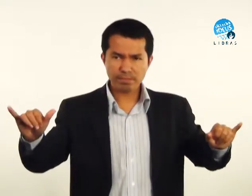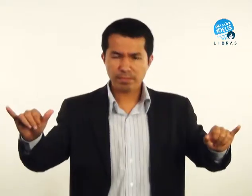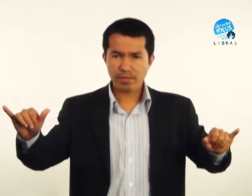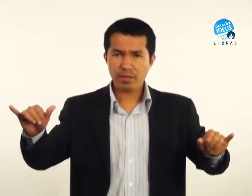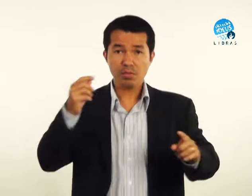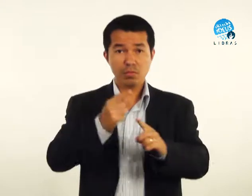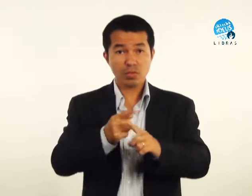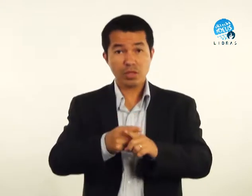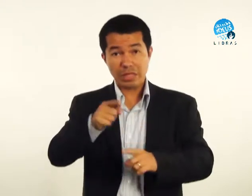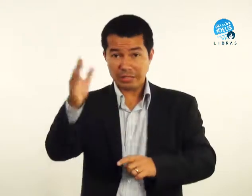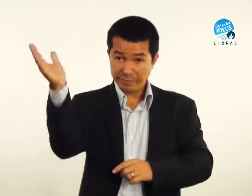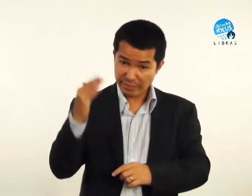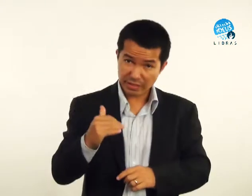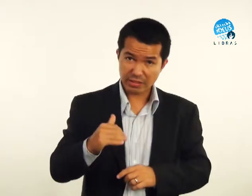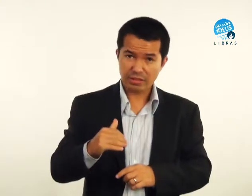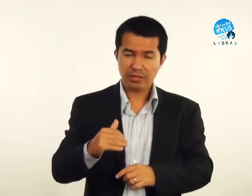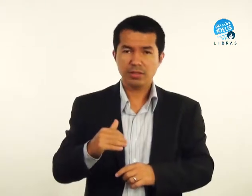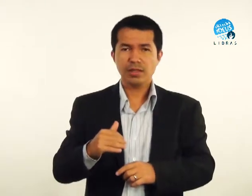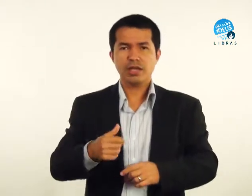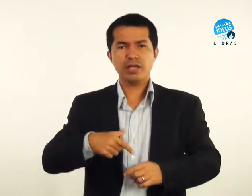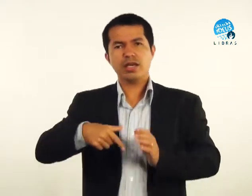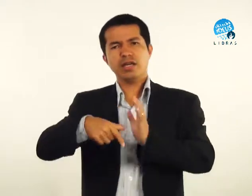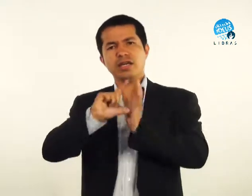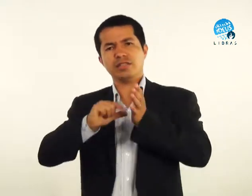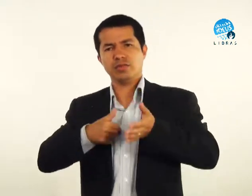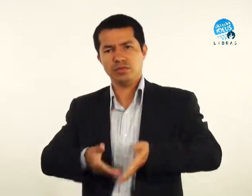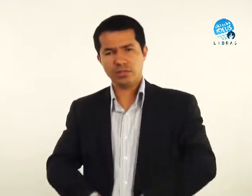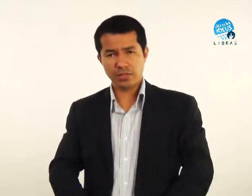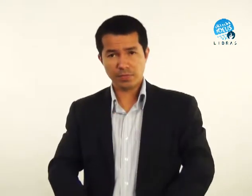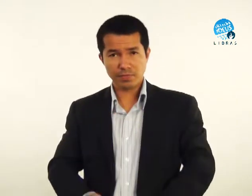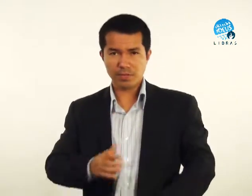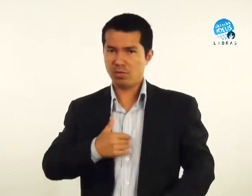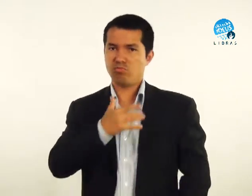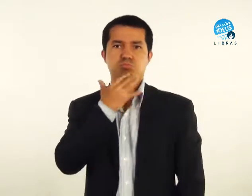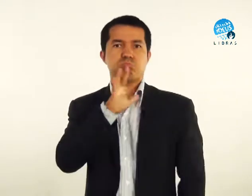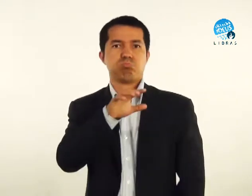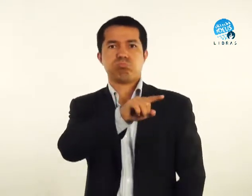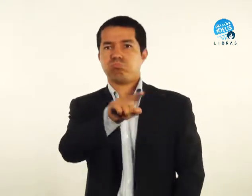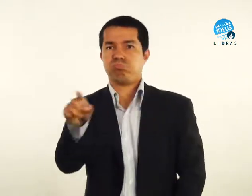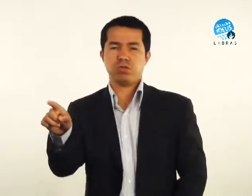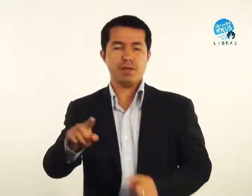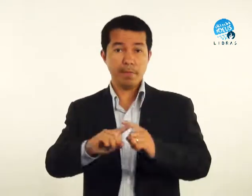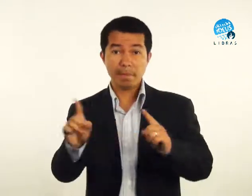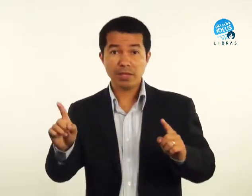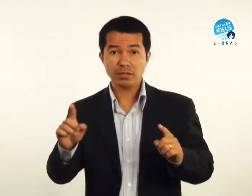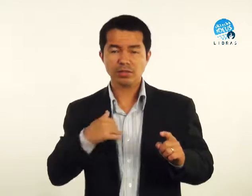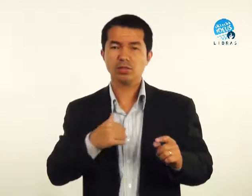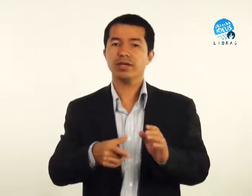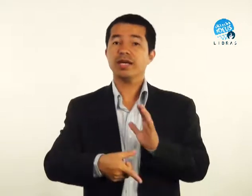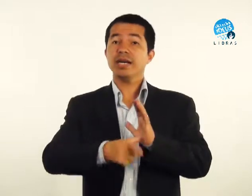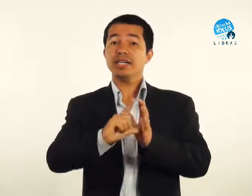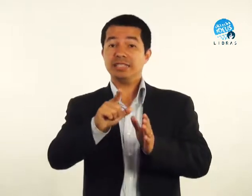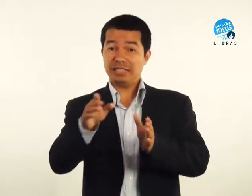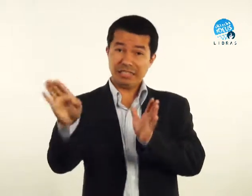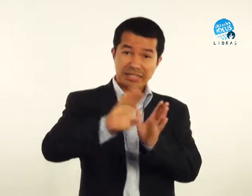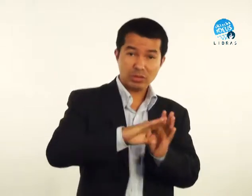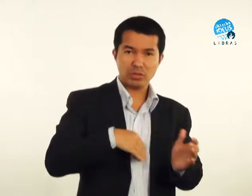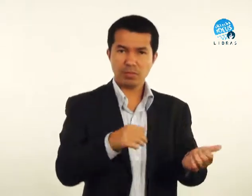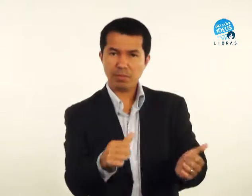batizando com água para que o povo de Israel saiba quem ele é. E João continuou: eu vi o Espírito